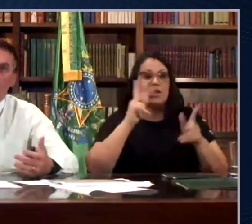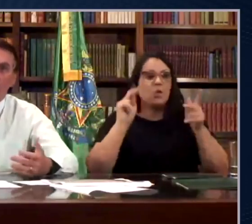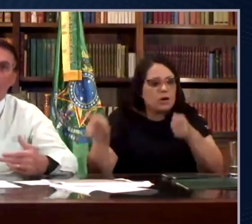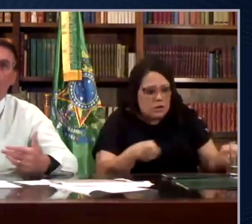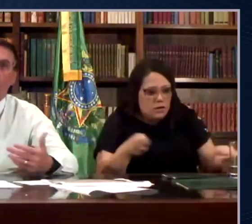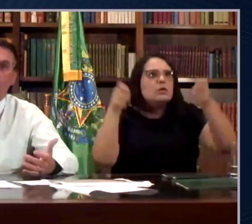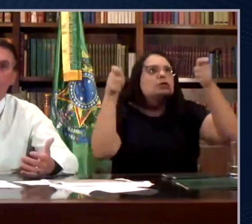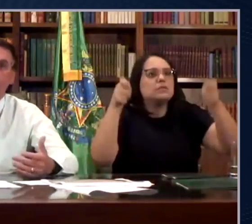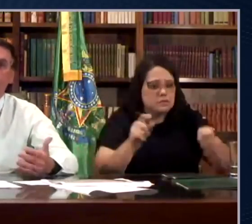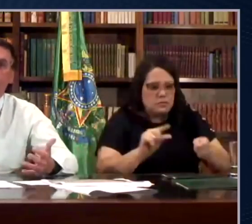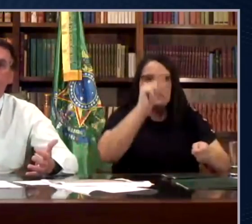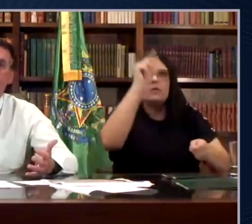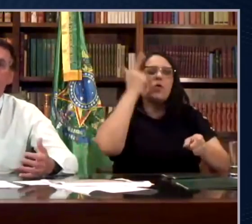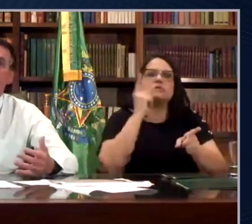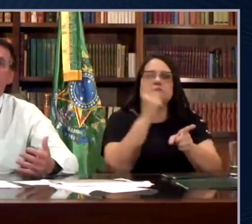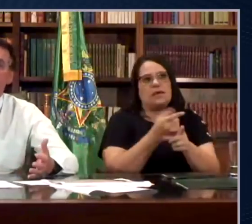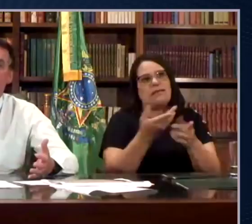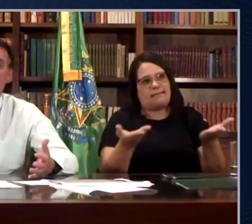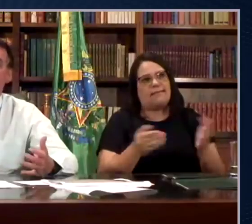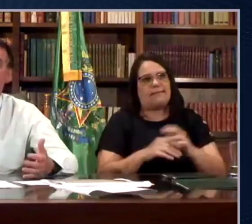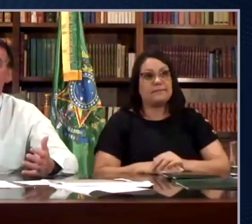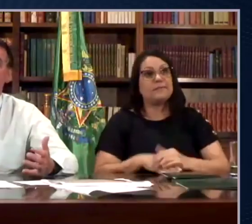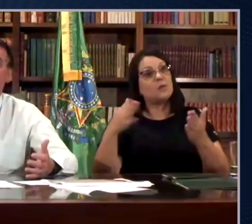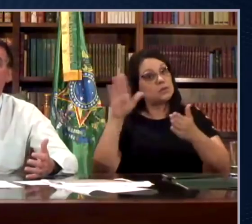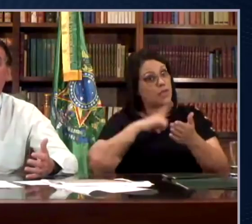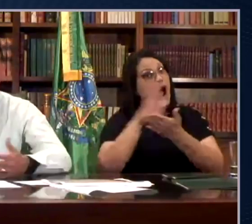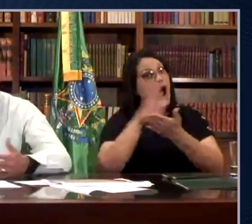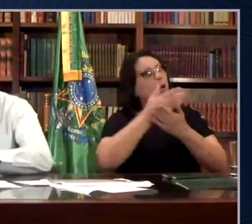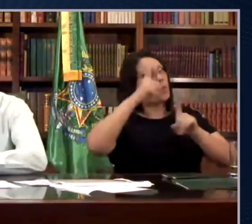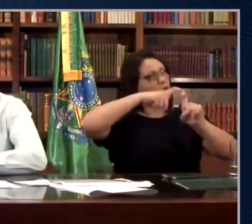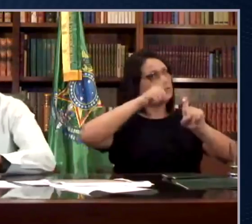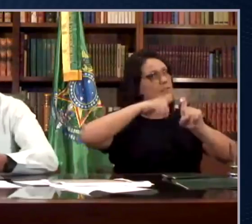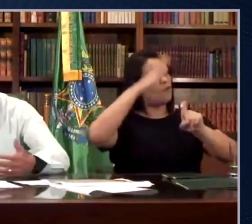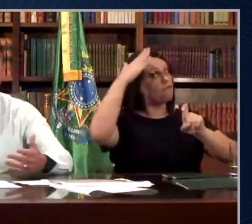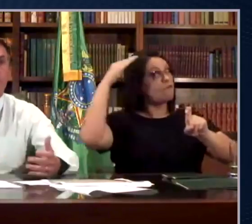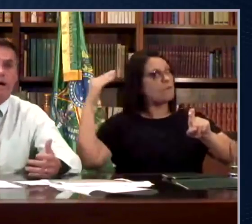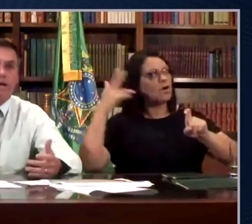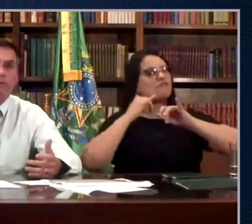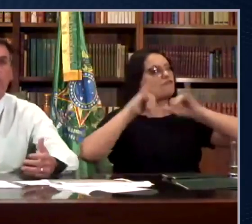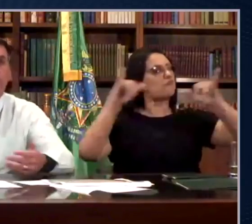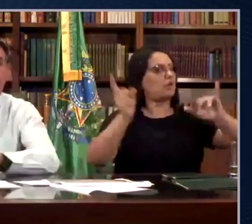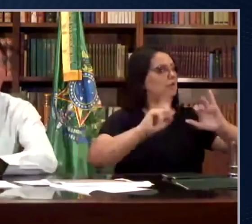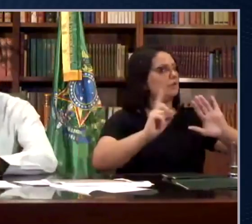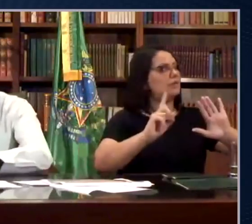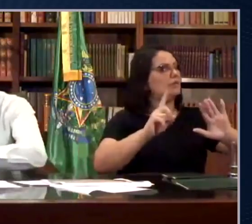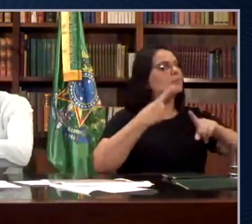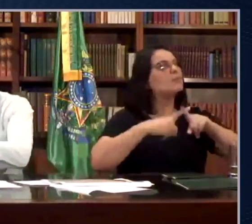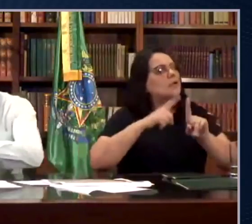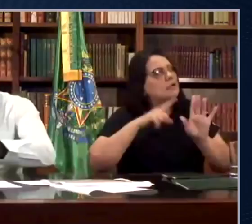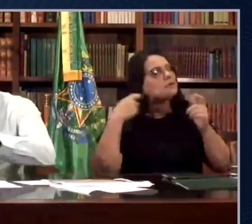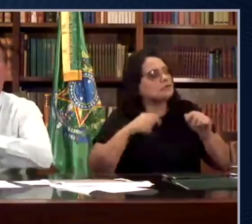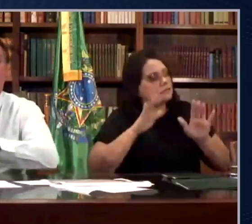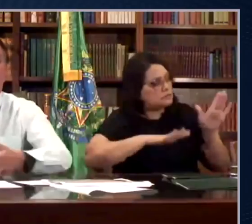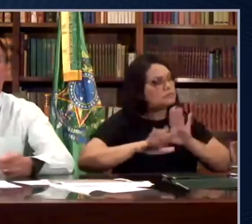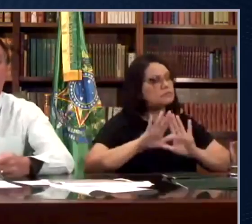Hospitais de renome não divulgam, porque, obviamente, depende de uma comprovação científica, mas, por exemplo, o Einstein está autorizado pela Anvisa,